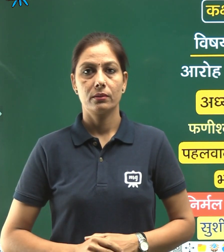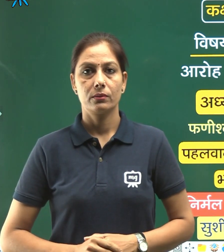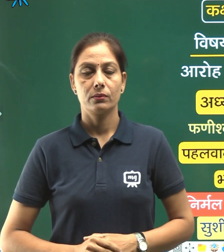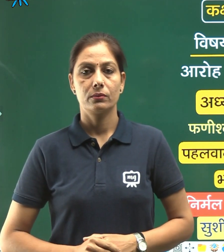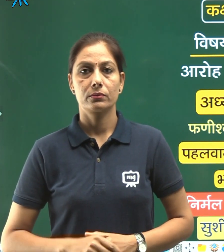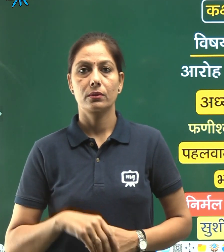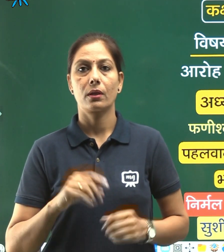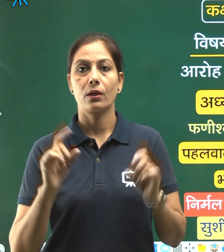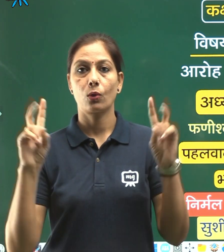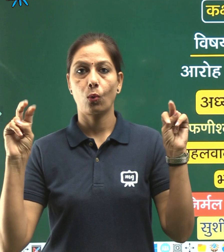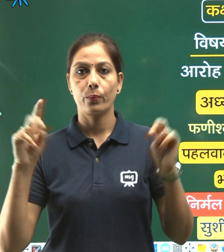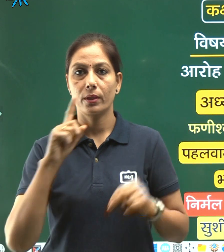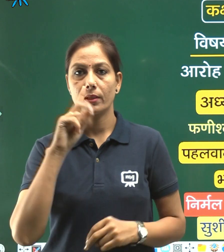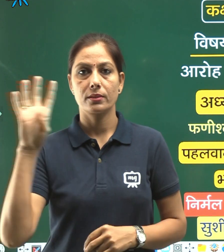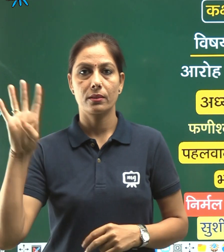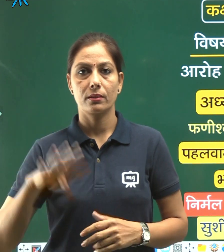अध्याय 14 का